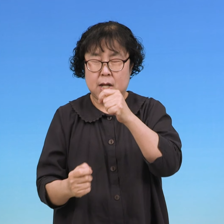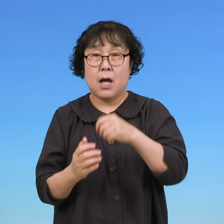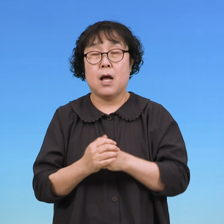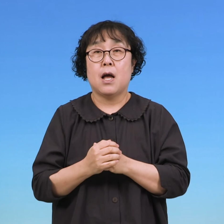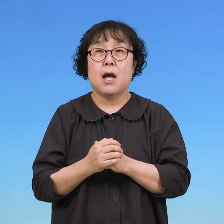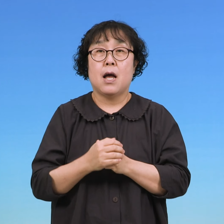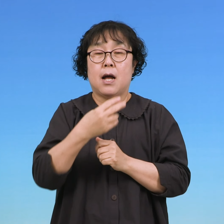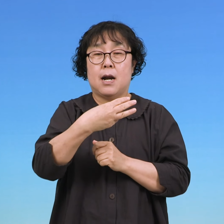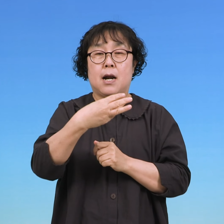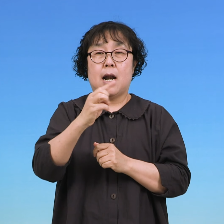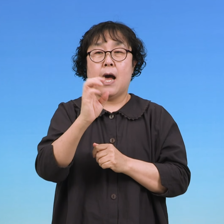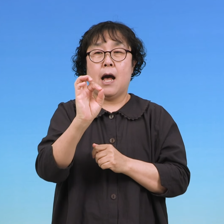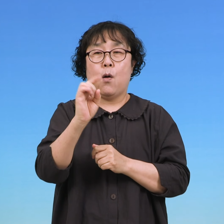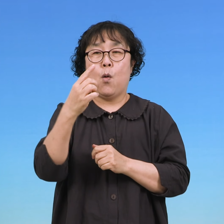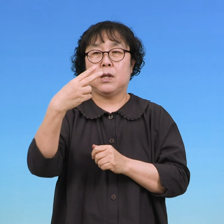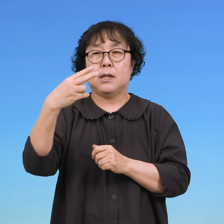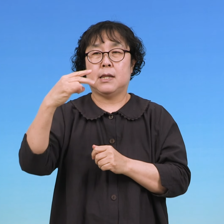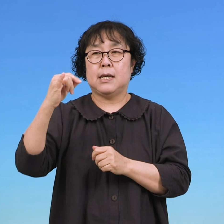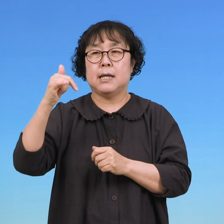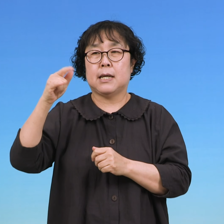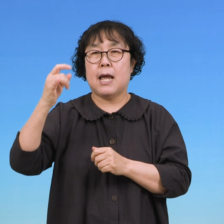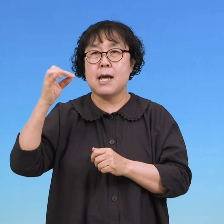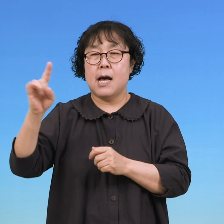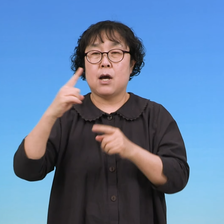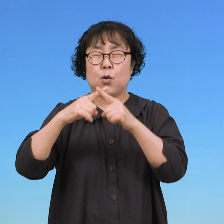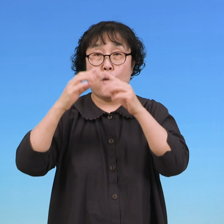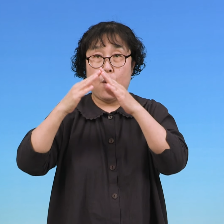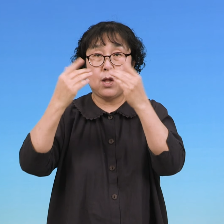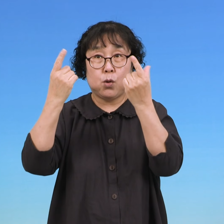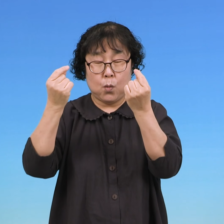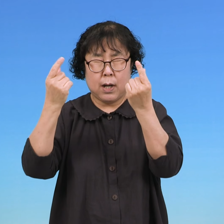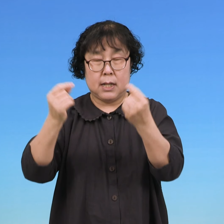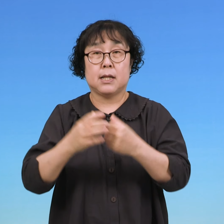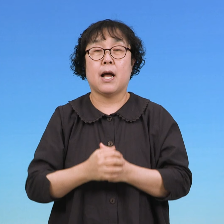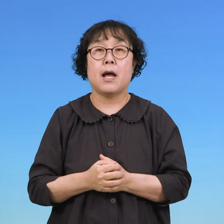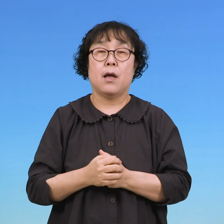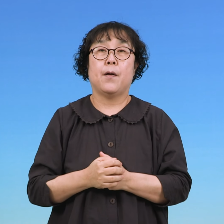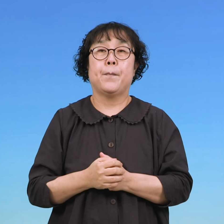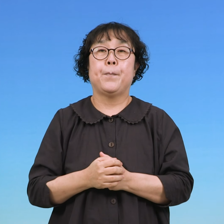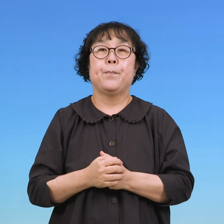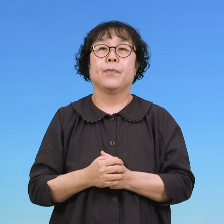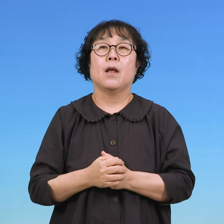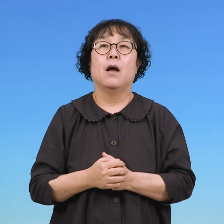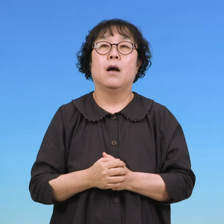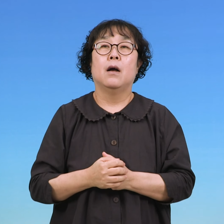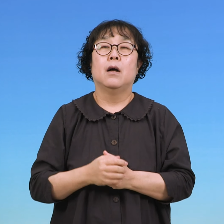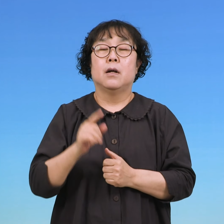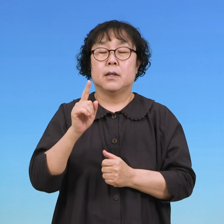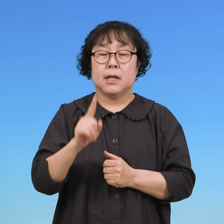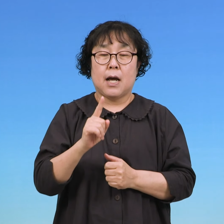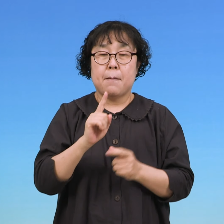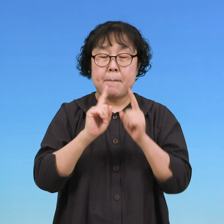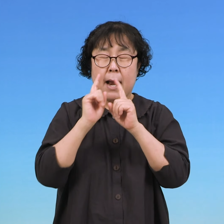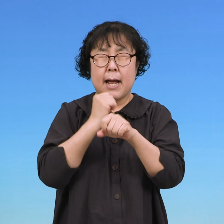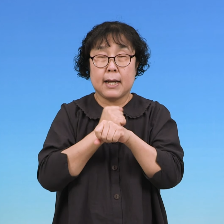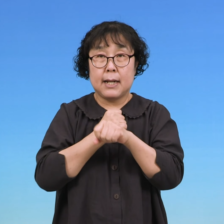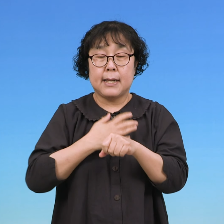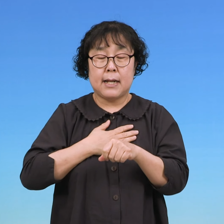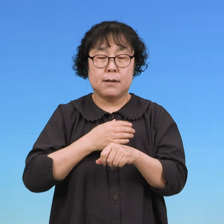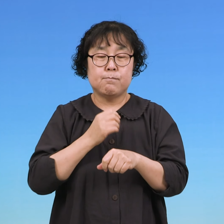요한계시록 3장에 나오는 라오디게아 교회를 향한 주님의 경고를 보면 바로 그 말씀입니다 자 계시록 3장 17절